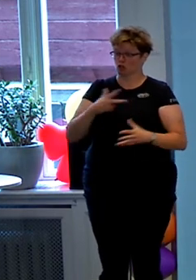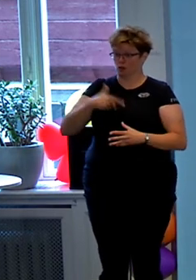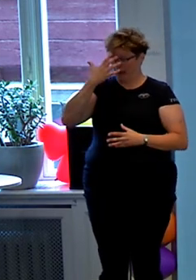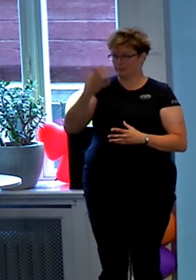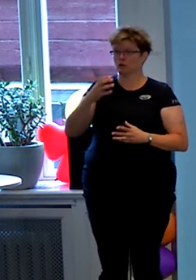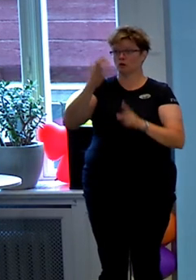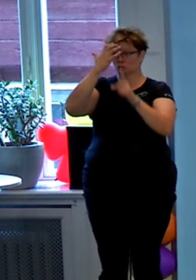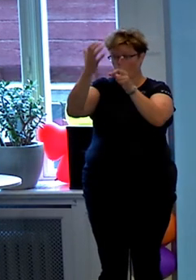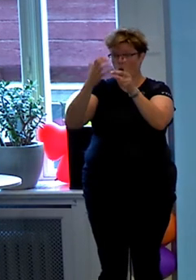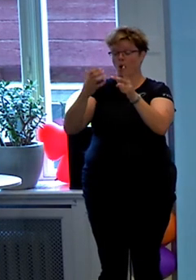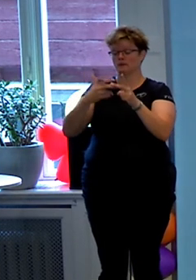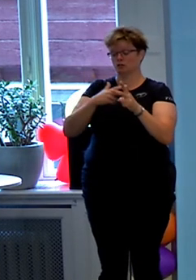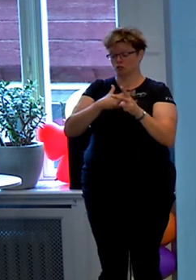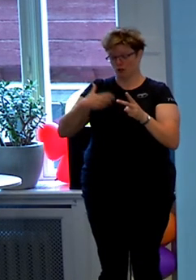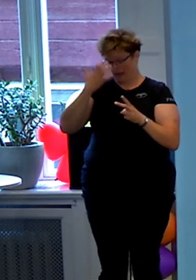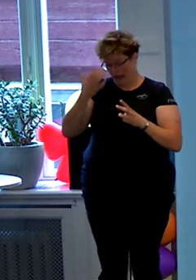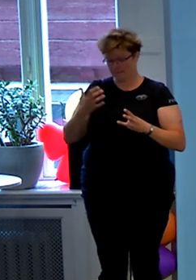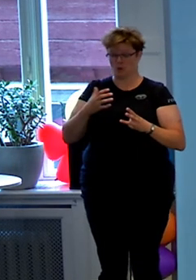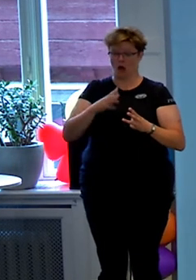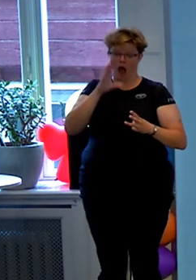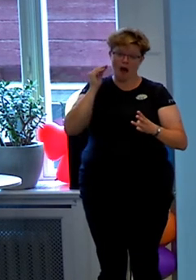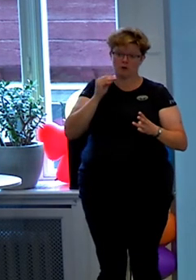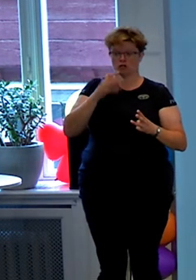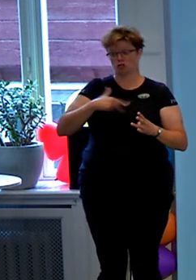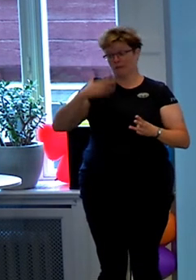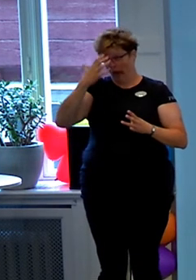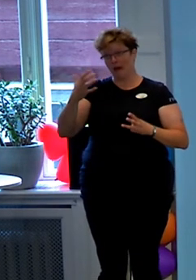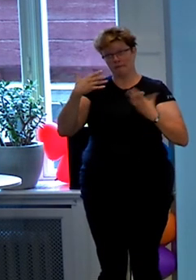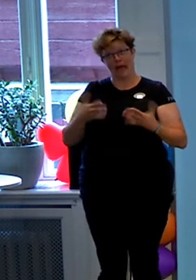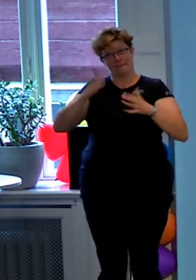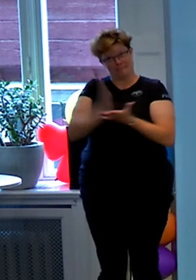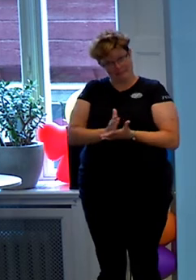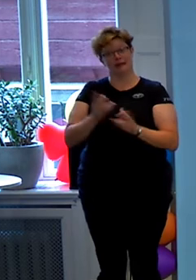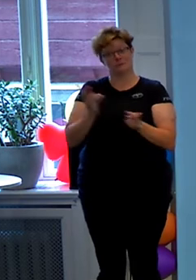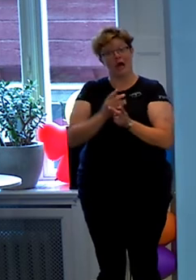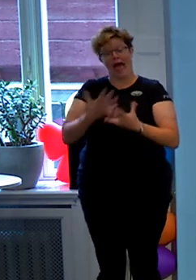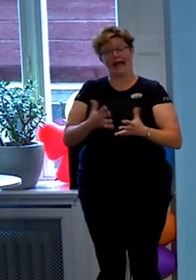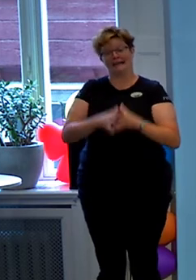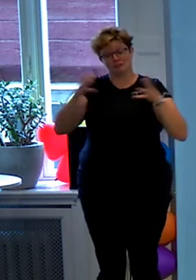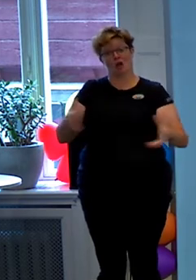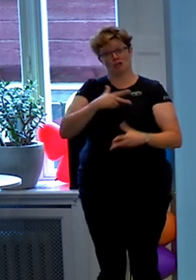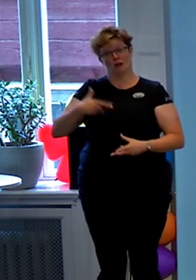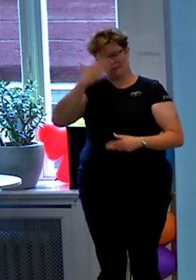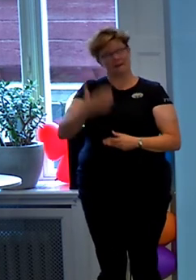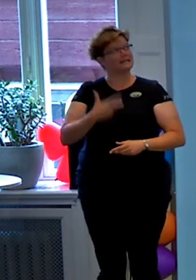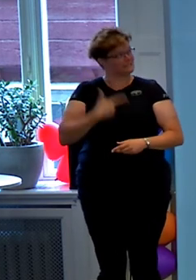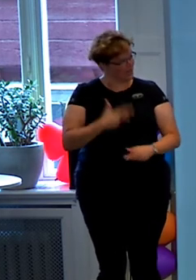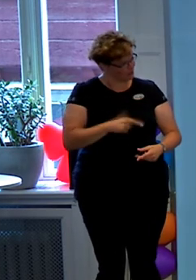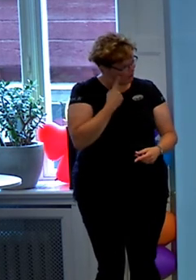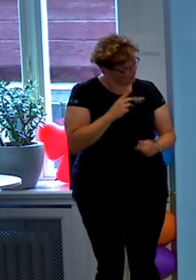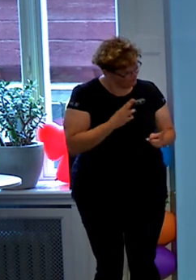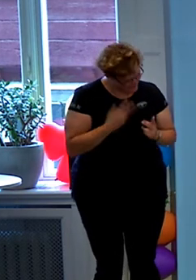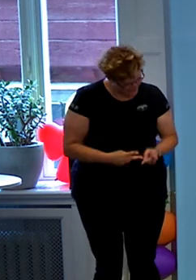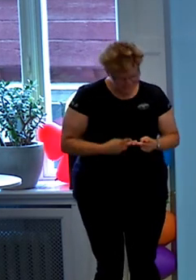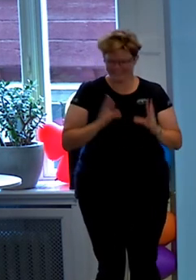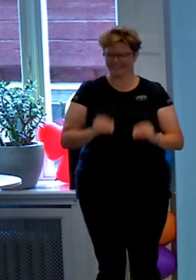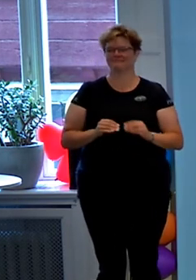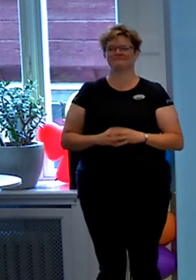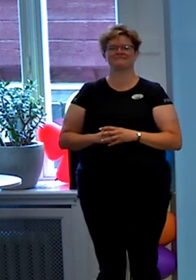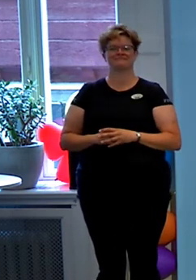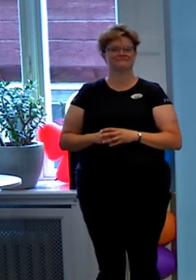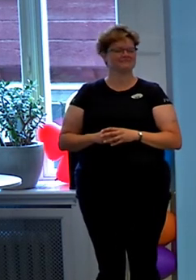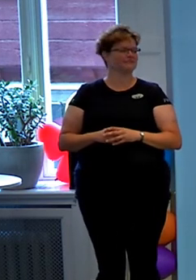det Stockholm, Köpenhamn och Hamburg, och Köpenhamn ligger i mitten, så det är Greater Copenhagen. Eller hur? Jag hörde du tänka, nej men jag tänker,